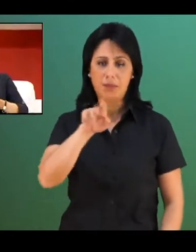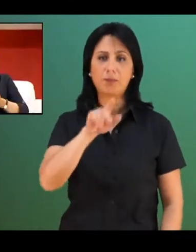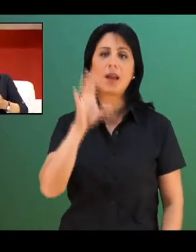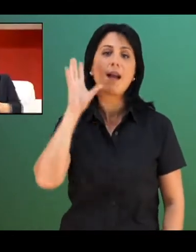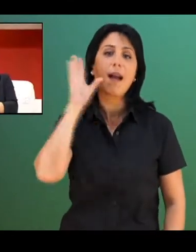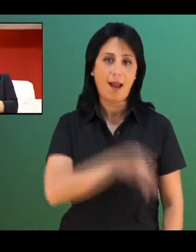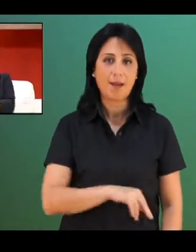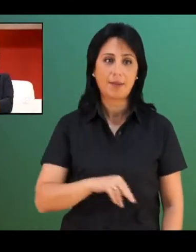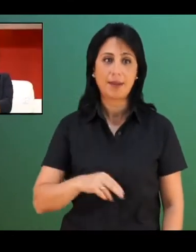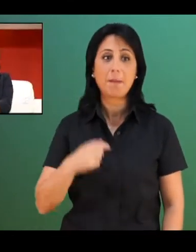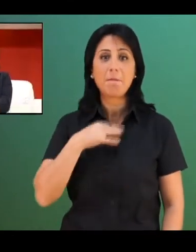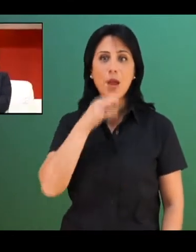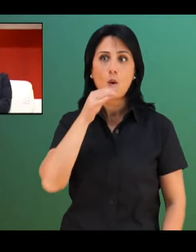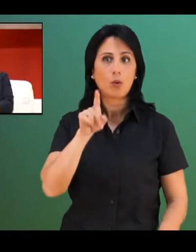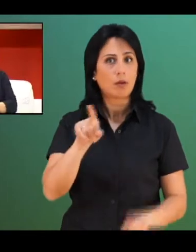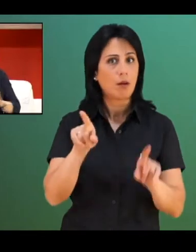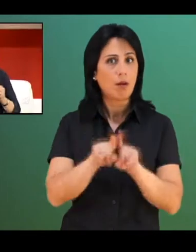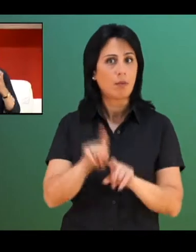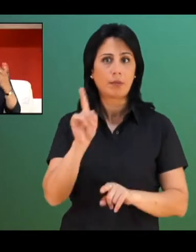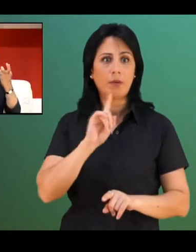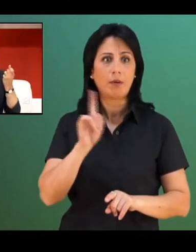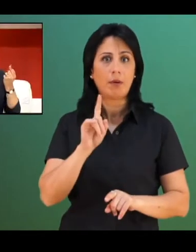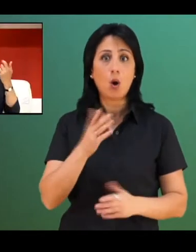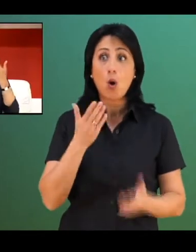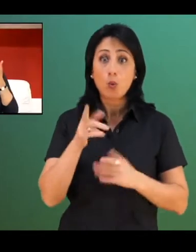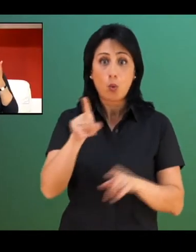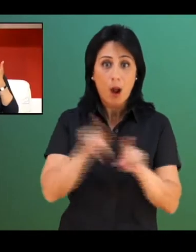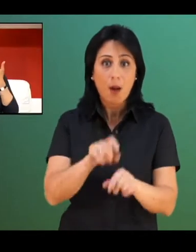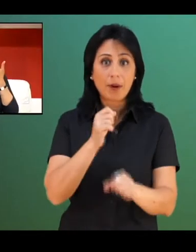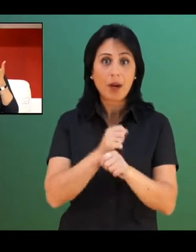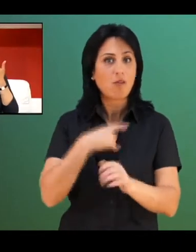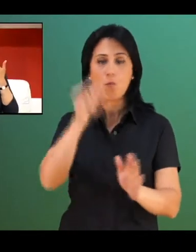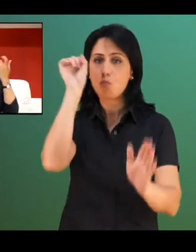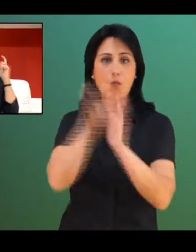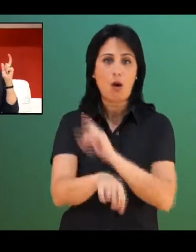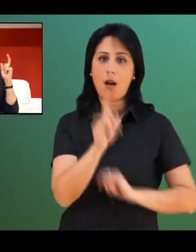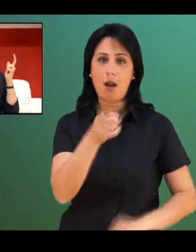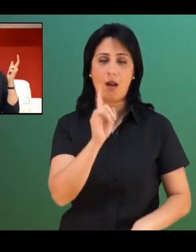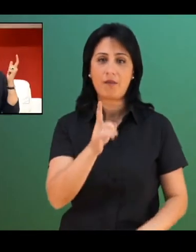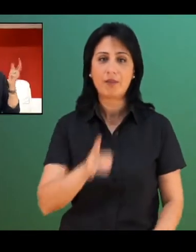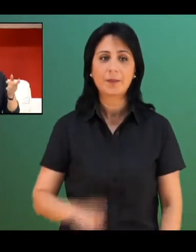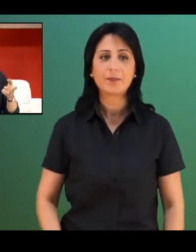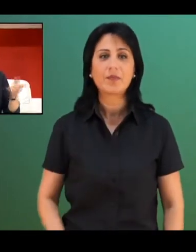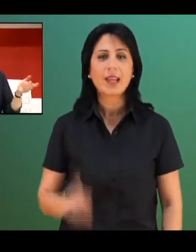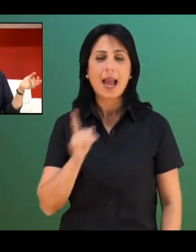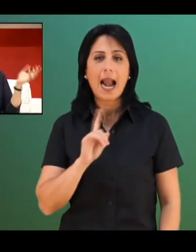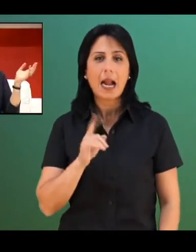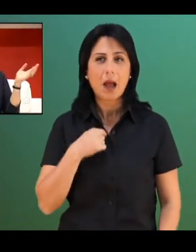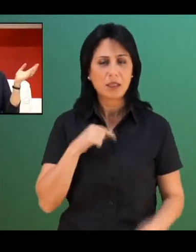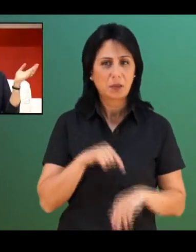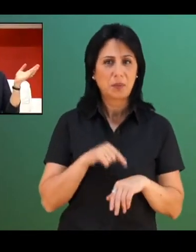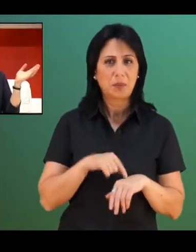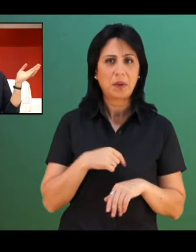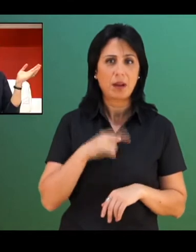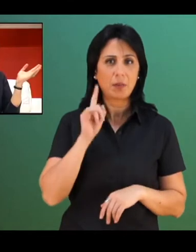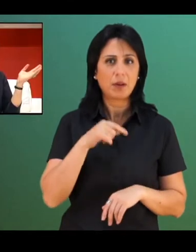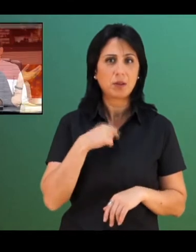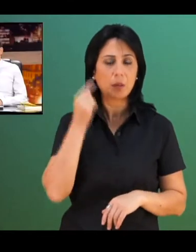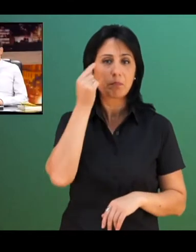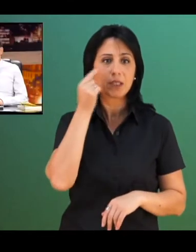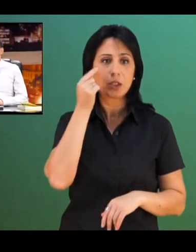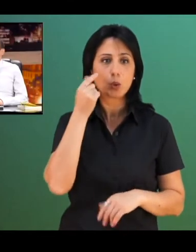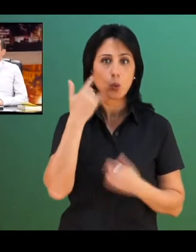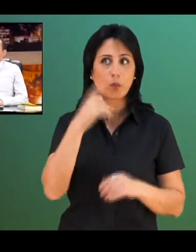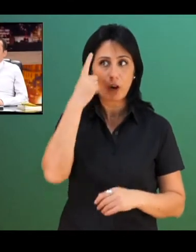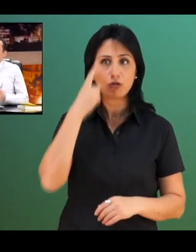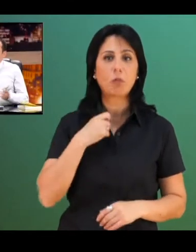გზა მოკლავ მეოთხარ და რაღაცას კი ვგრძნობდი, მაგრამ უკვე რახან გაფრთხილებული იყო, მაგრამ რა ვსავარე ვეფხვის ტყავით არ გამოვიდა,